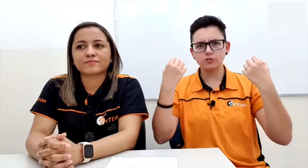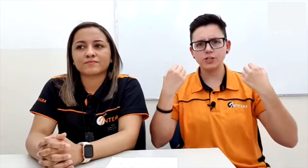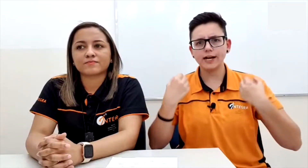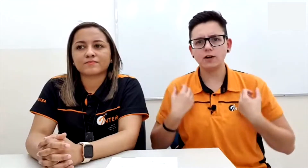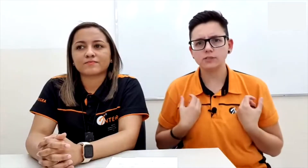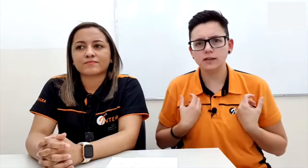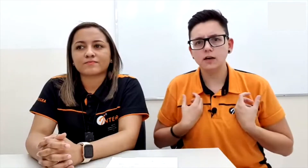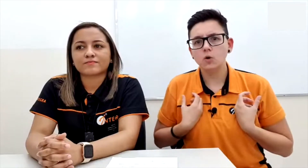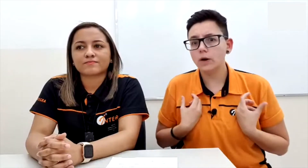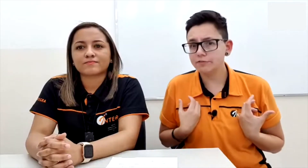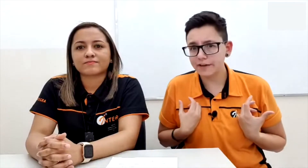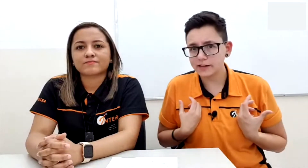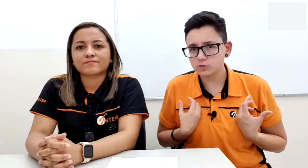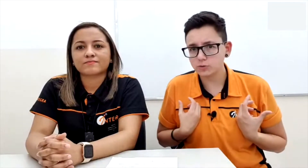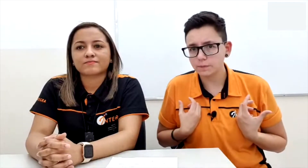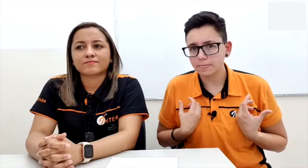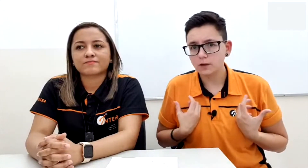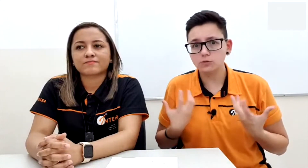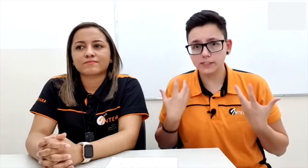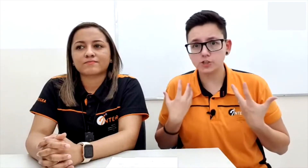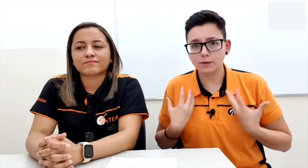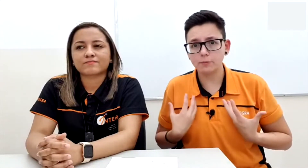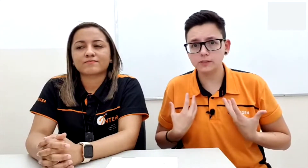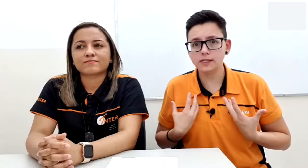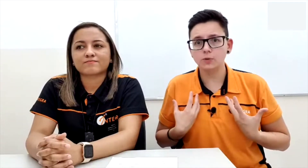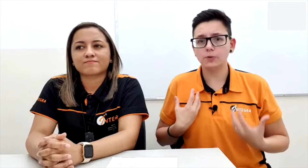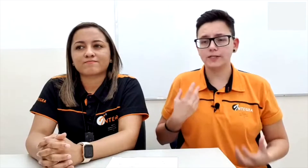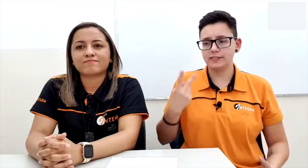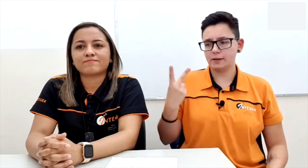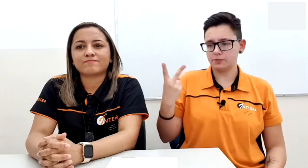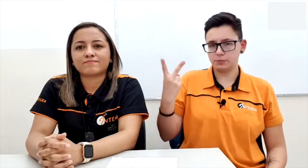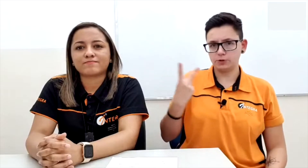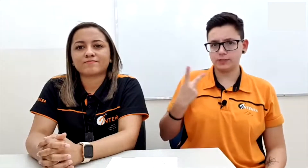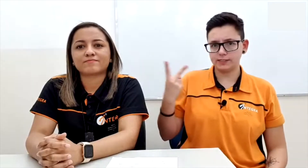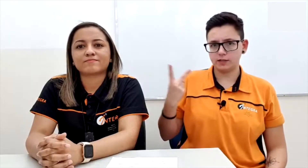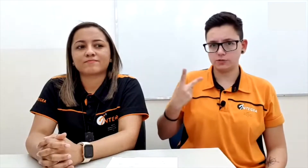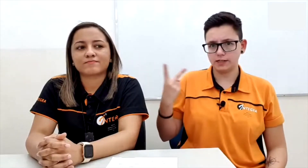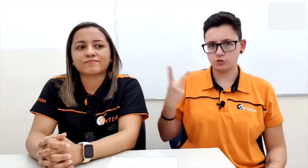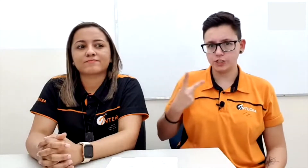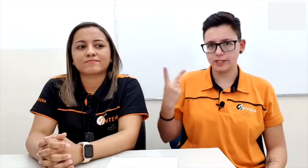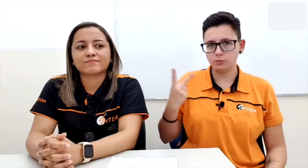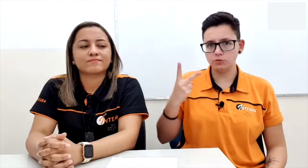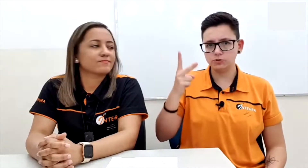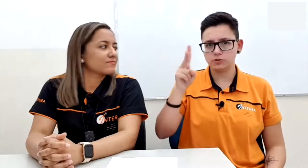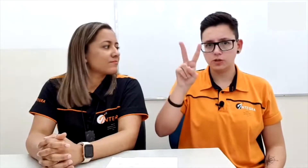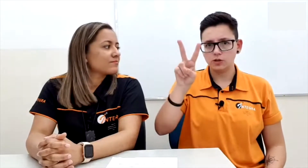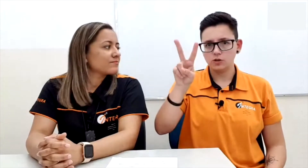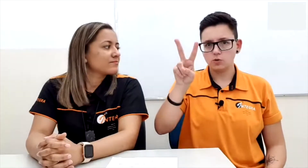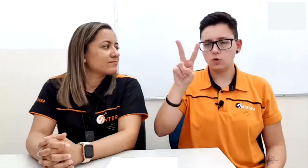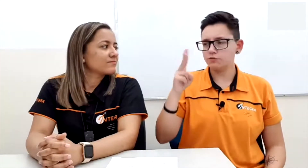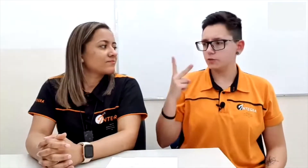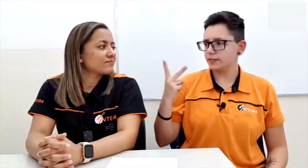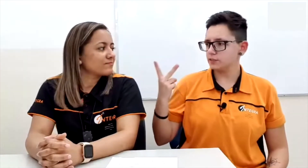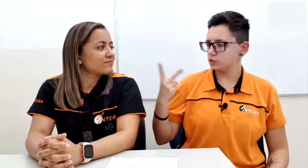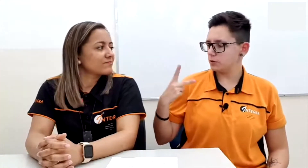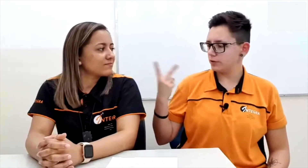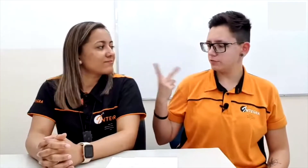te causa um afeto, ou seja, uma emoção, por exemplo. Você pode usar isso aqui, ó, o sinal de ambos, configuração de mão em